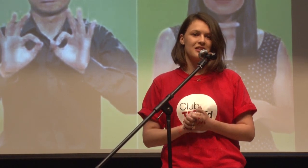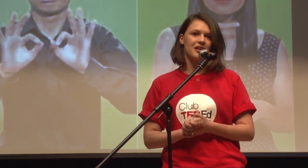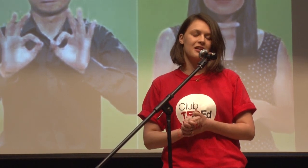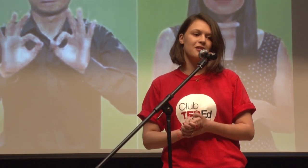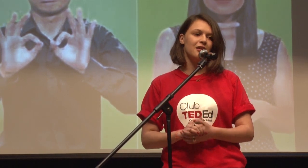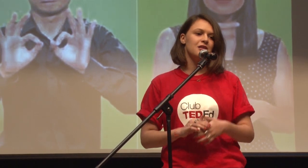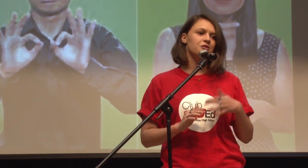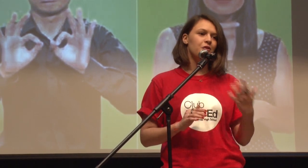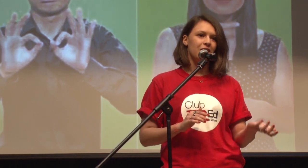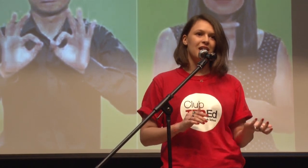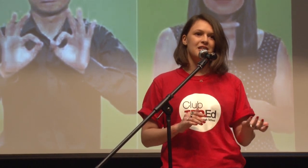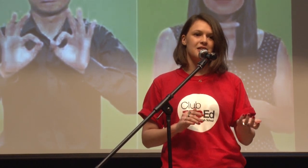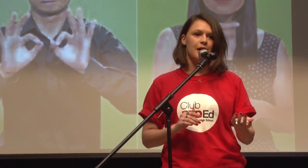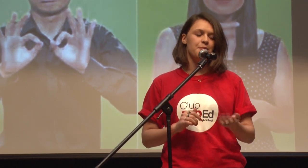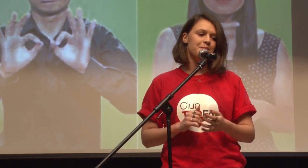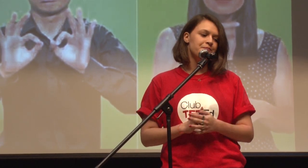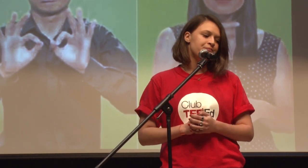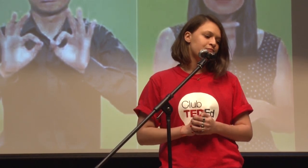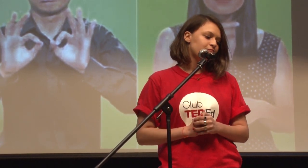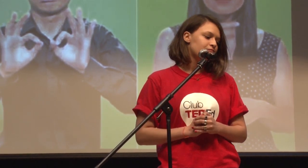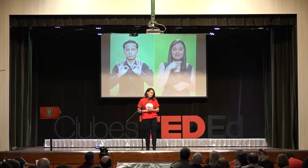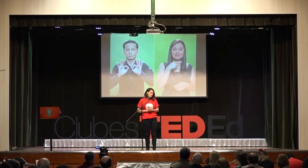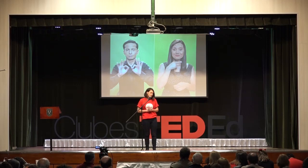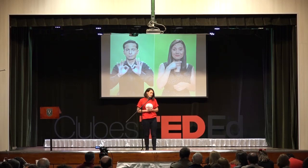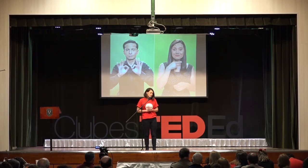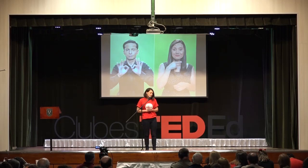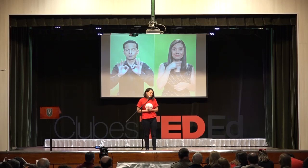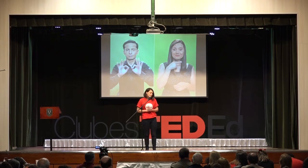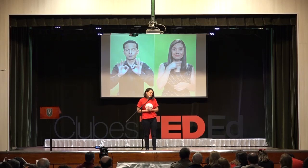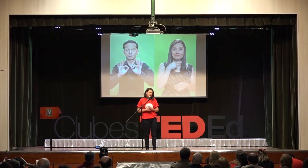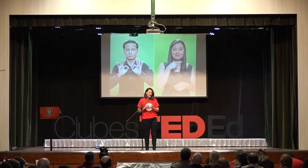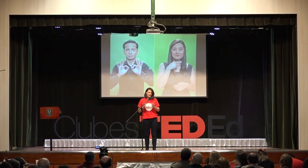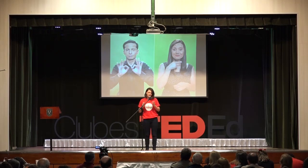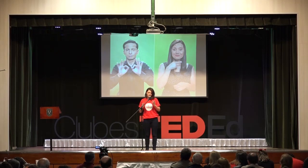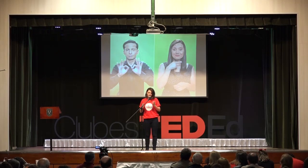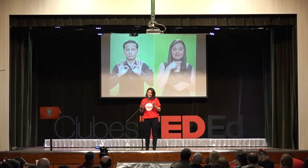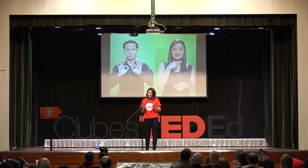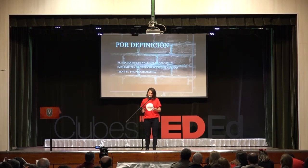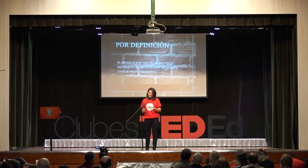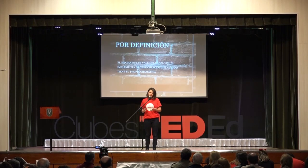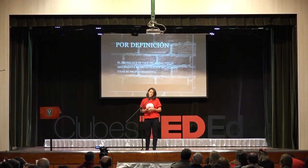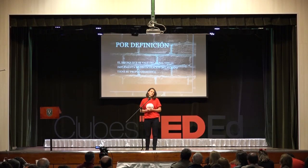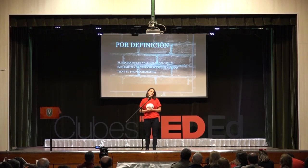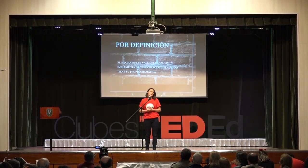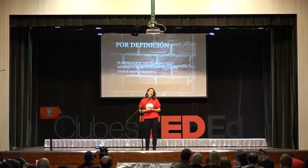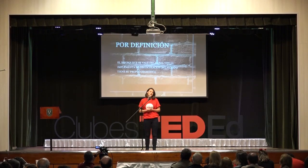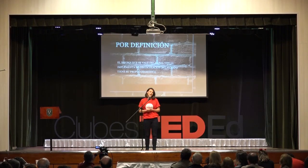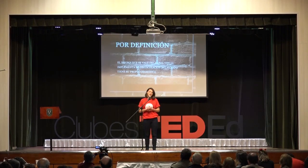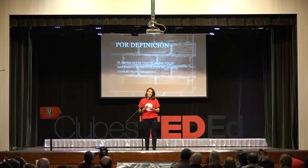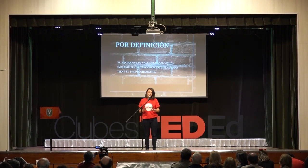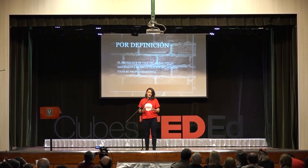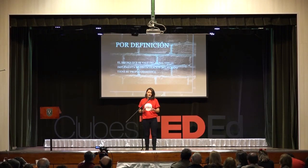señas argentinas o LSA. La lengua de señas argentina está definida